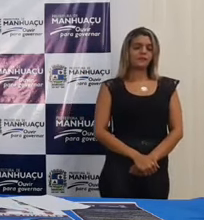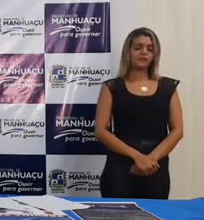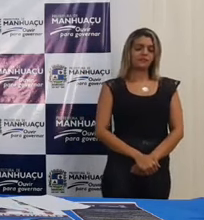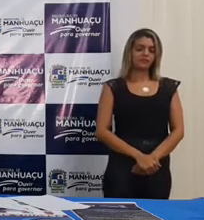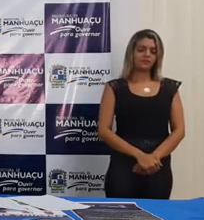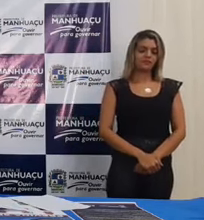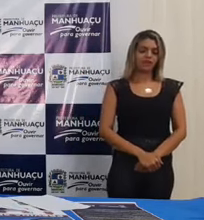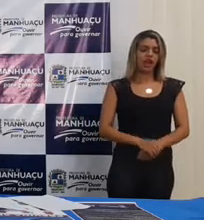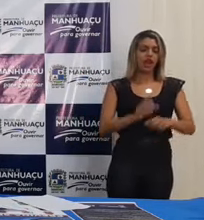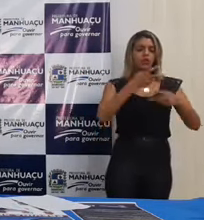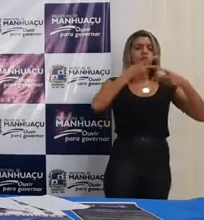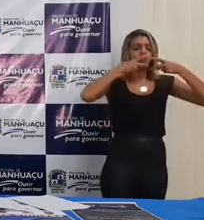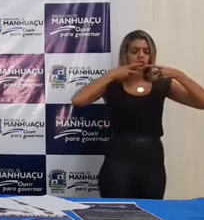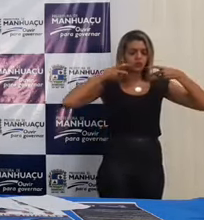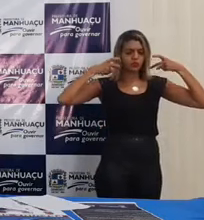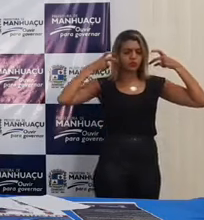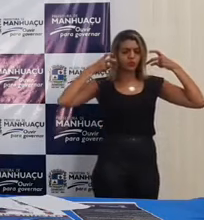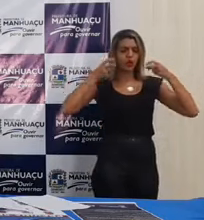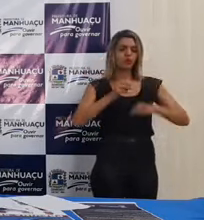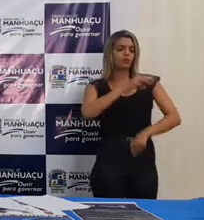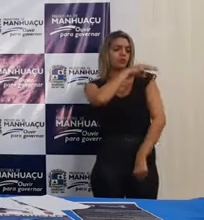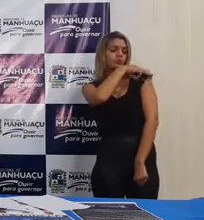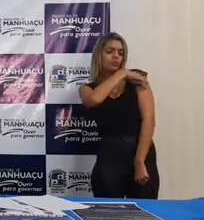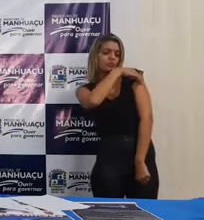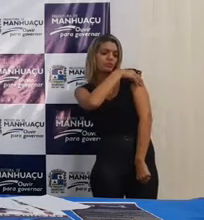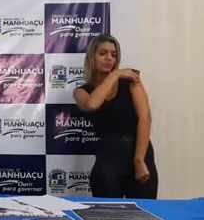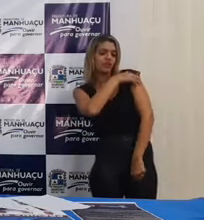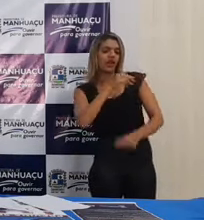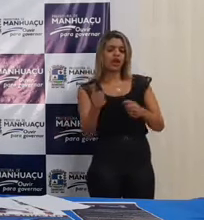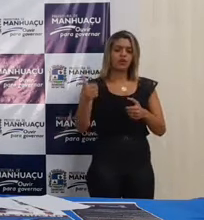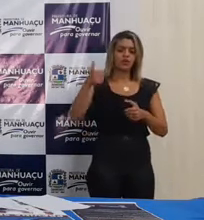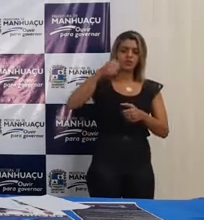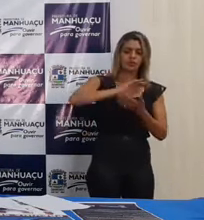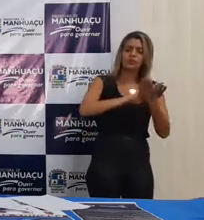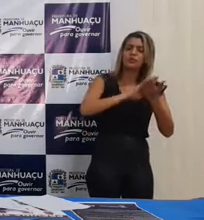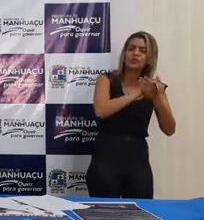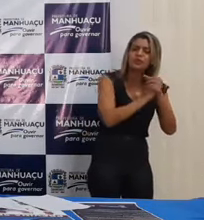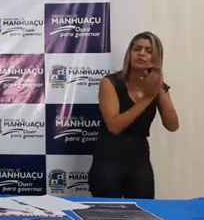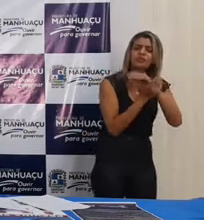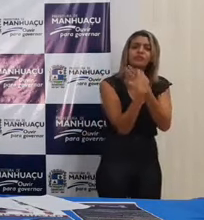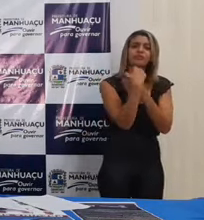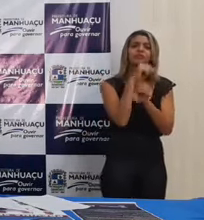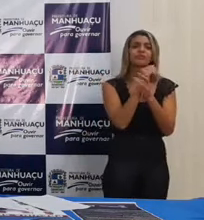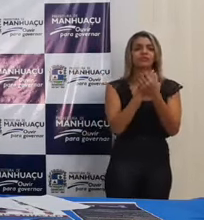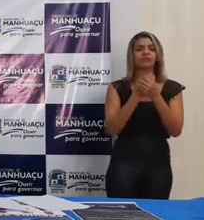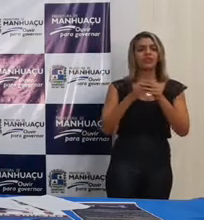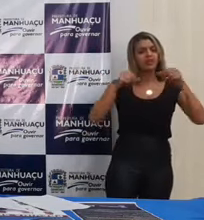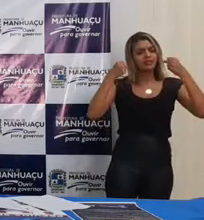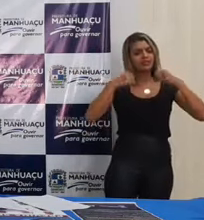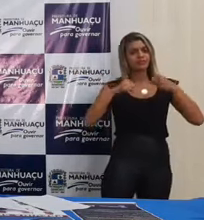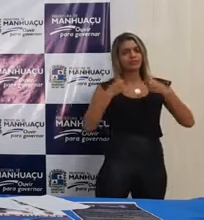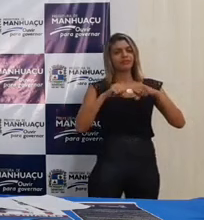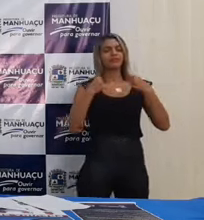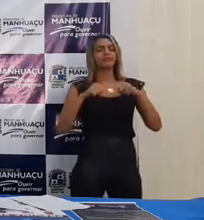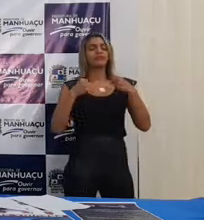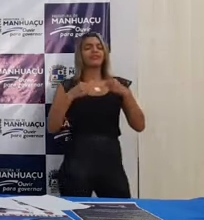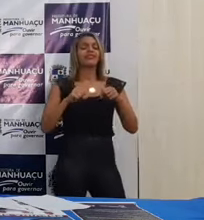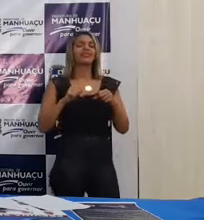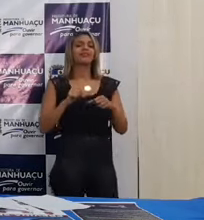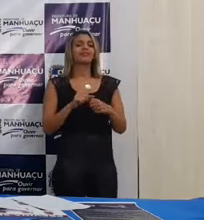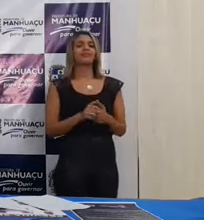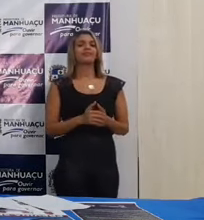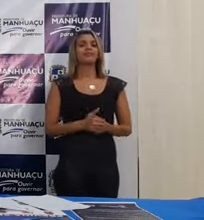O uso de máscara, o álcool gel. Nós temos várias empresas que estão abertas hoje, que são empresas